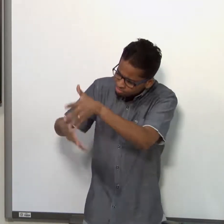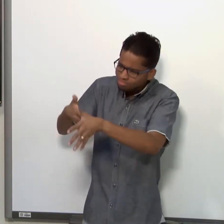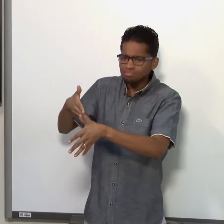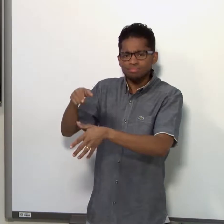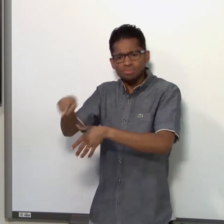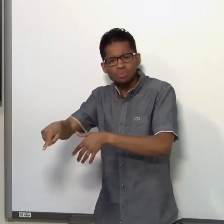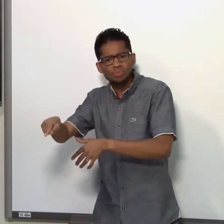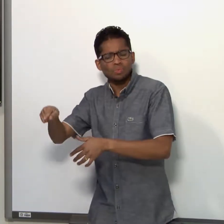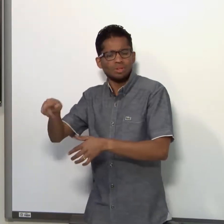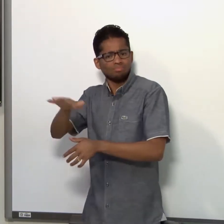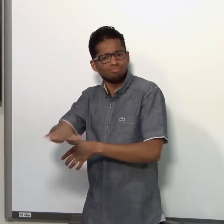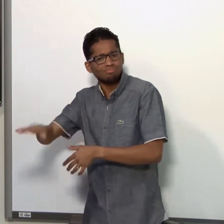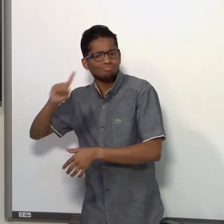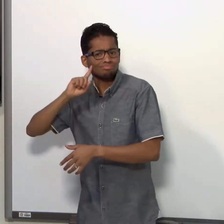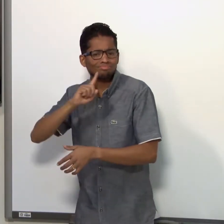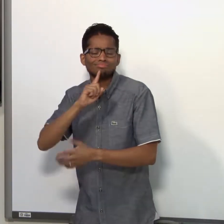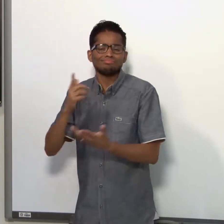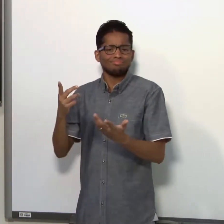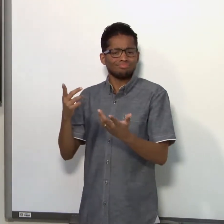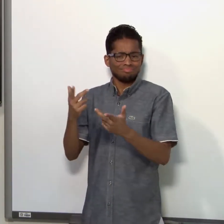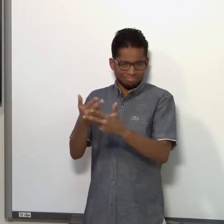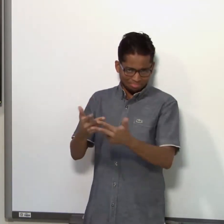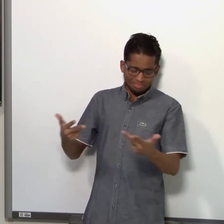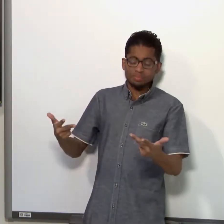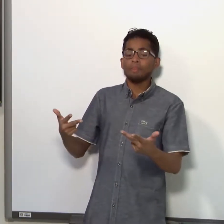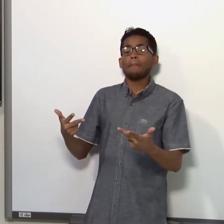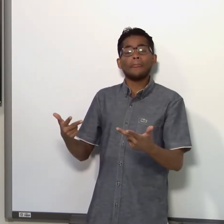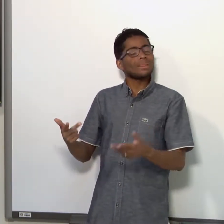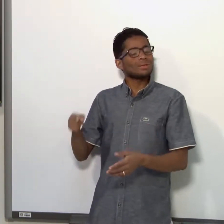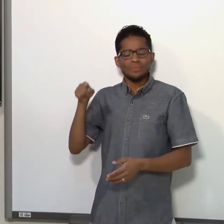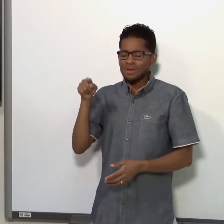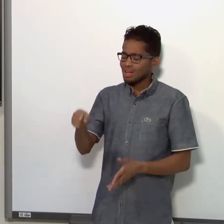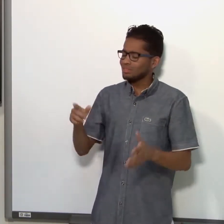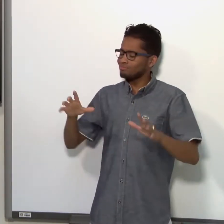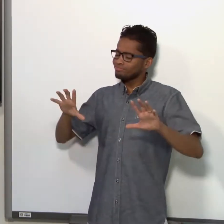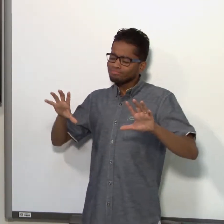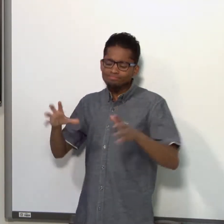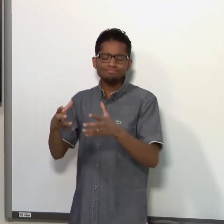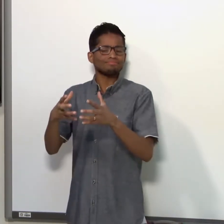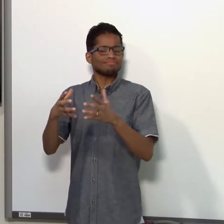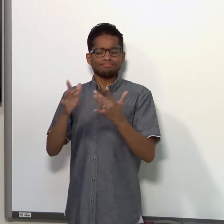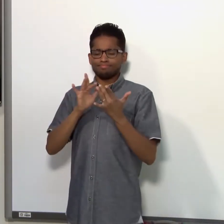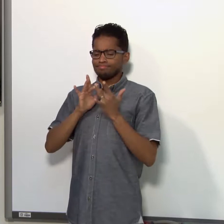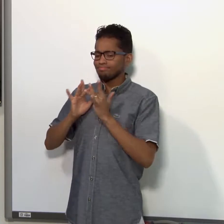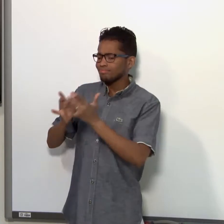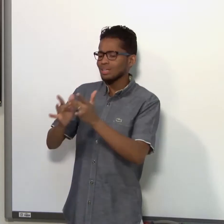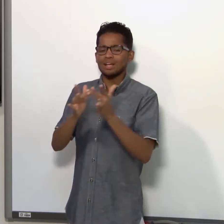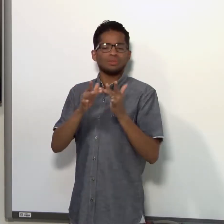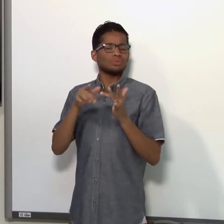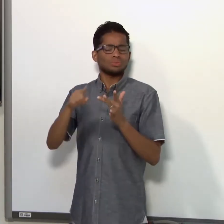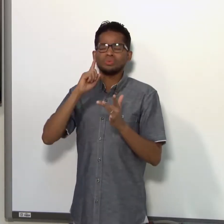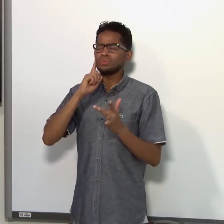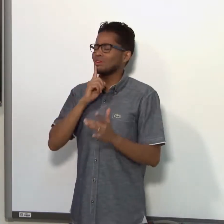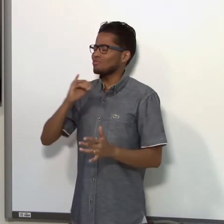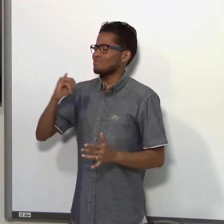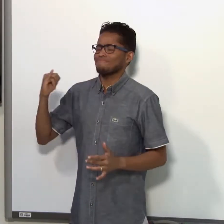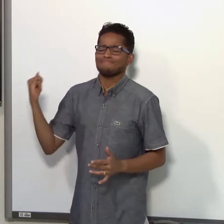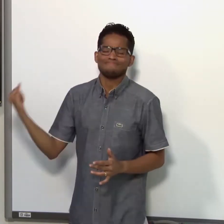proficiente, do respeito à cultura surda, do respeito à língua de sinais da criança surda,